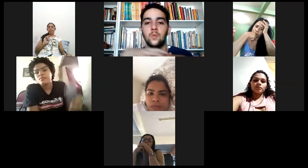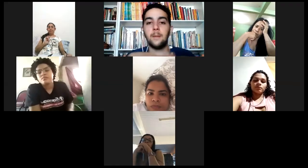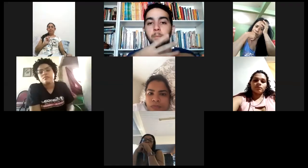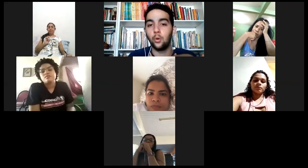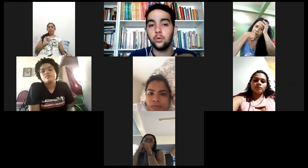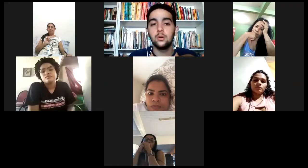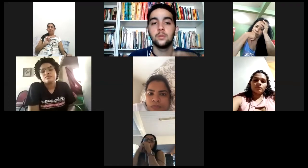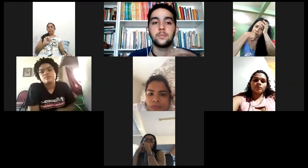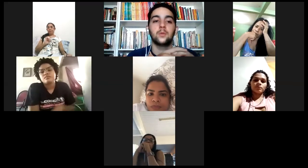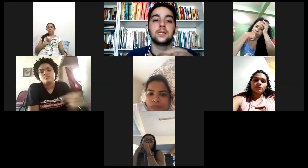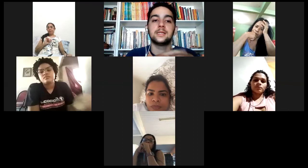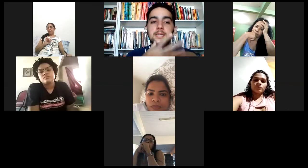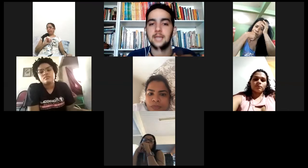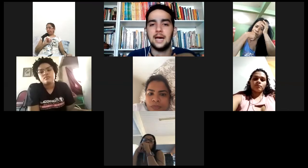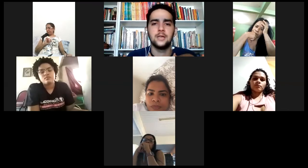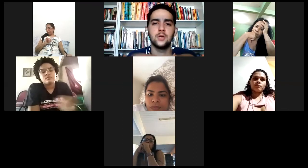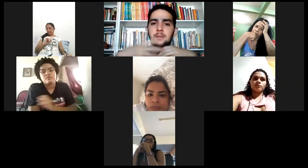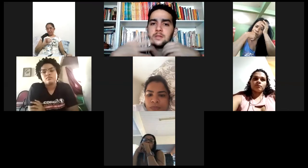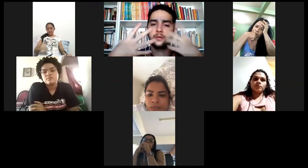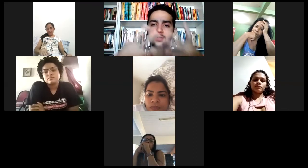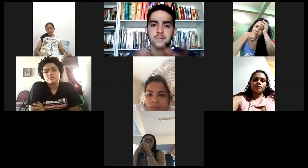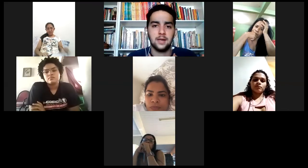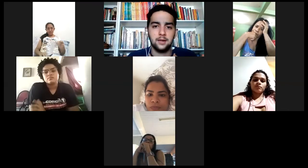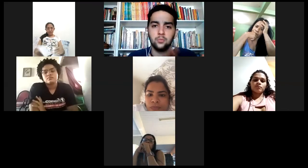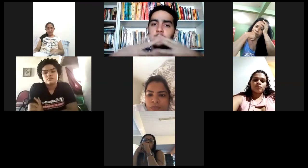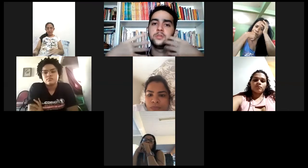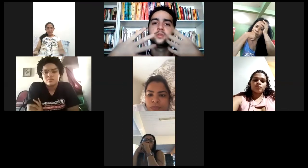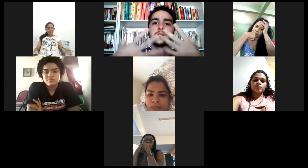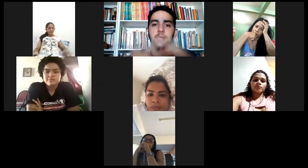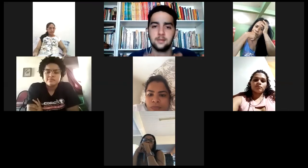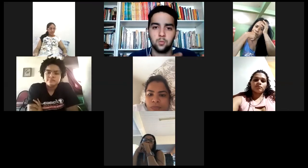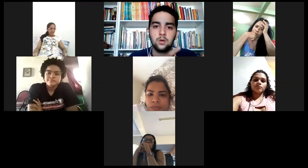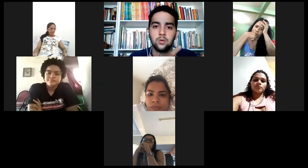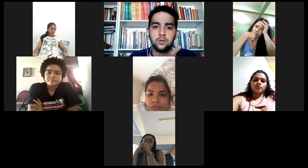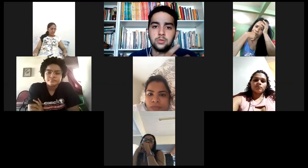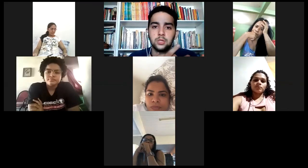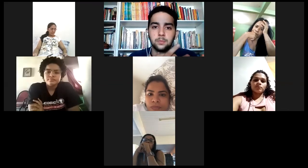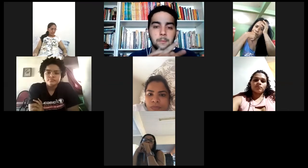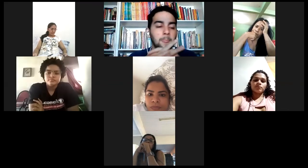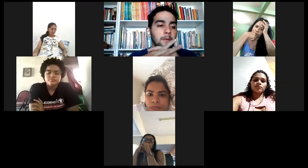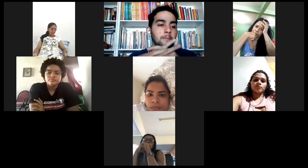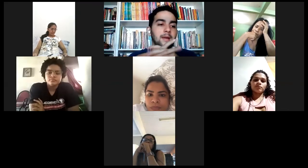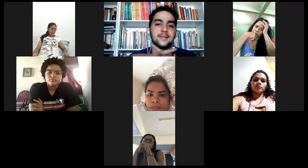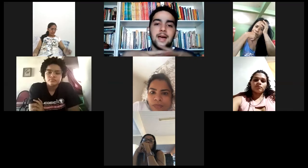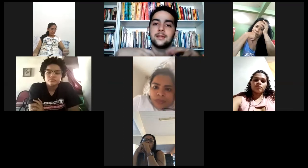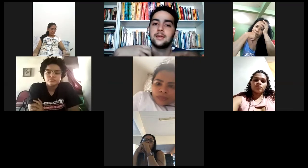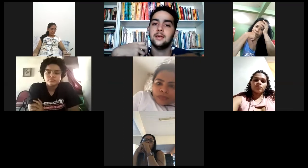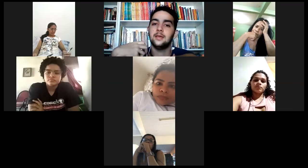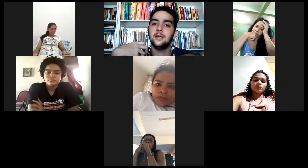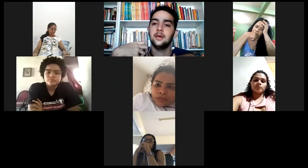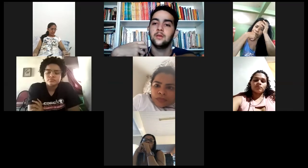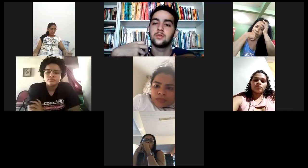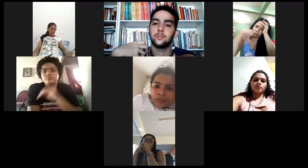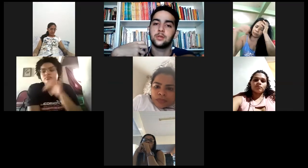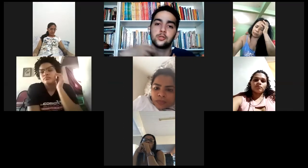apenas um apoio para uma necessidade ou até mesmo para vocês falarem o nome de vocês, alguma coisa do tipo. Mas nada